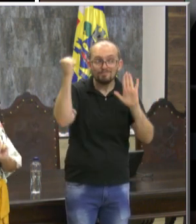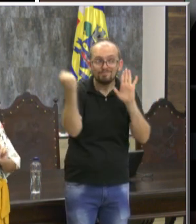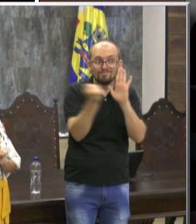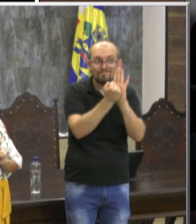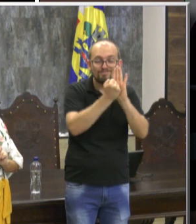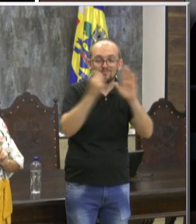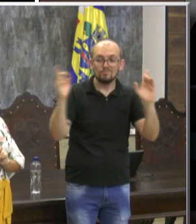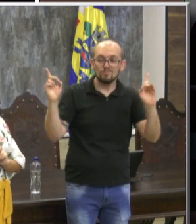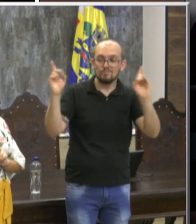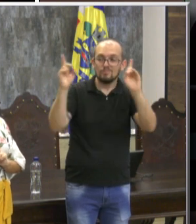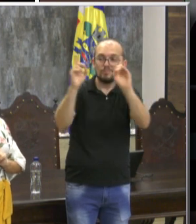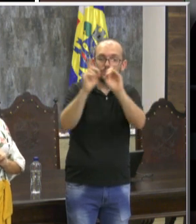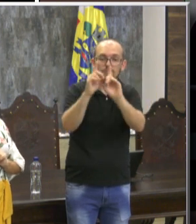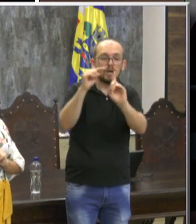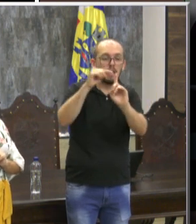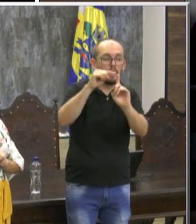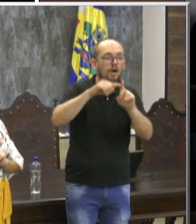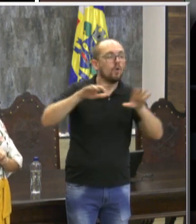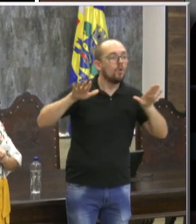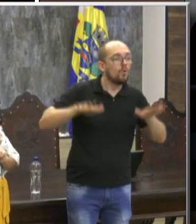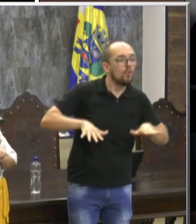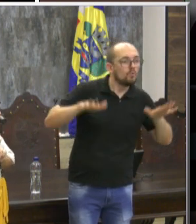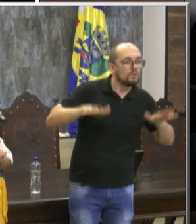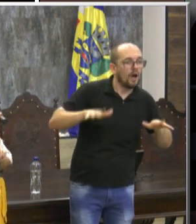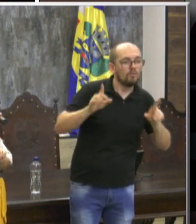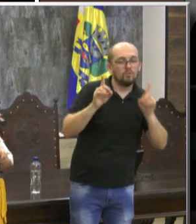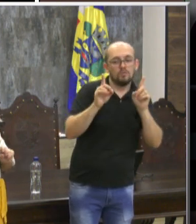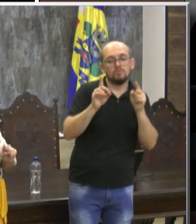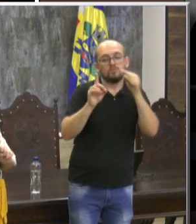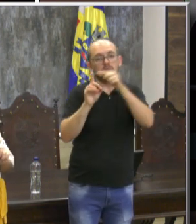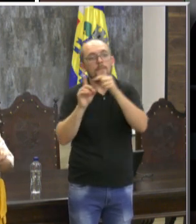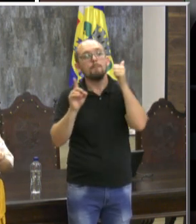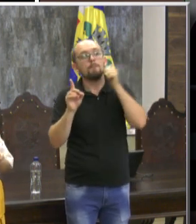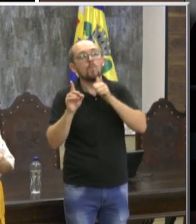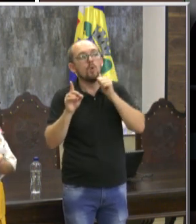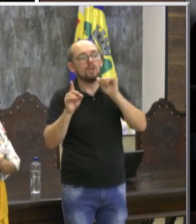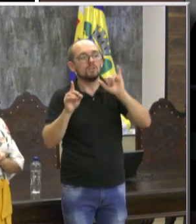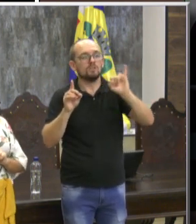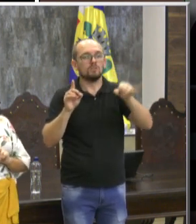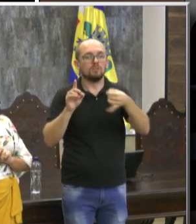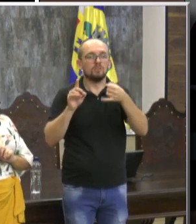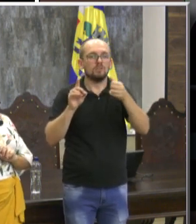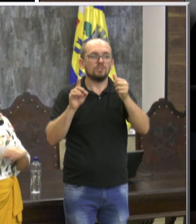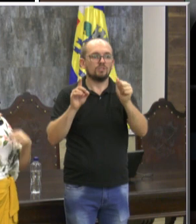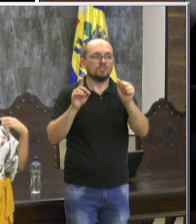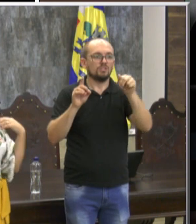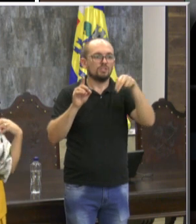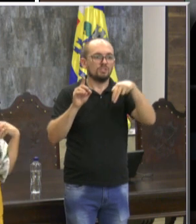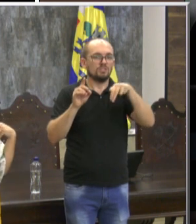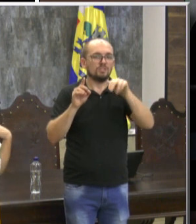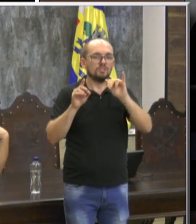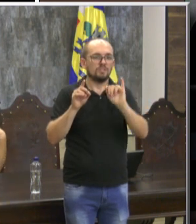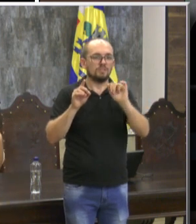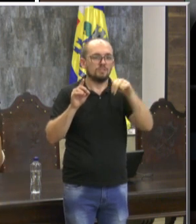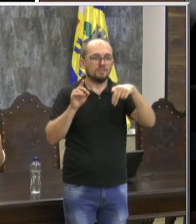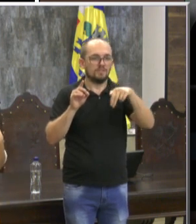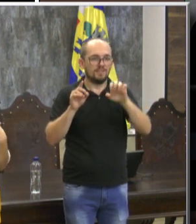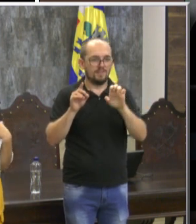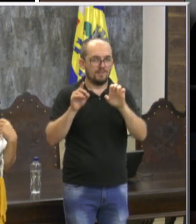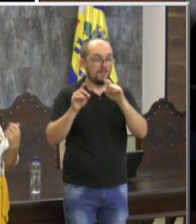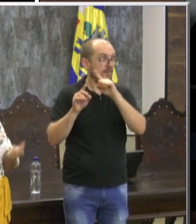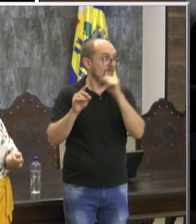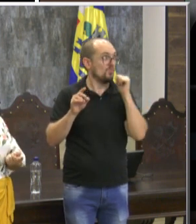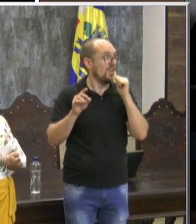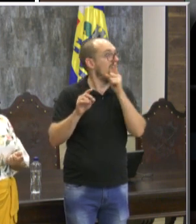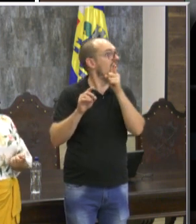proporciona encontro histórico entre surdos cegos. Então, o que é? A Janine, que é essa moça que está aí com um casaquinho,